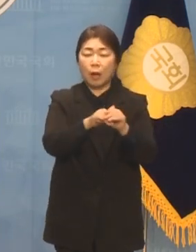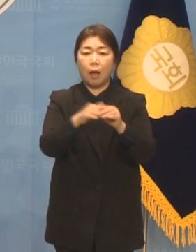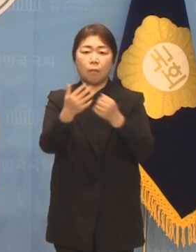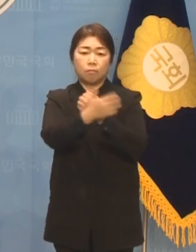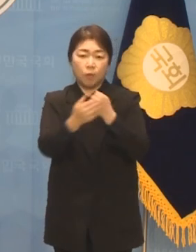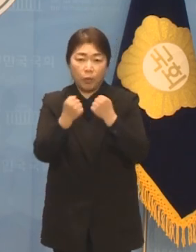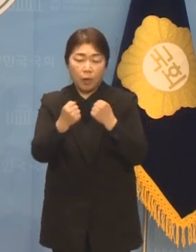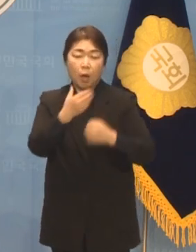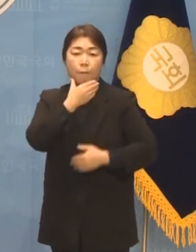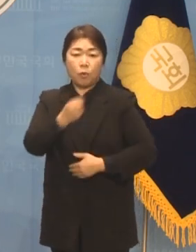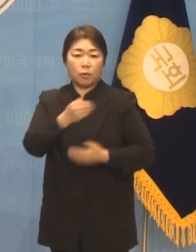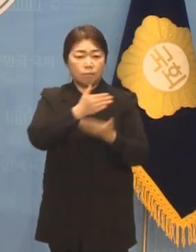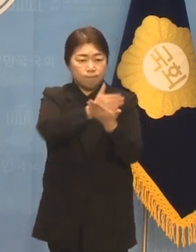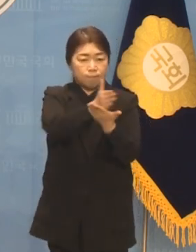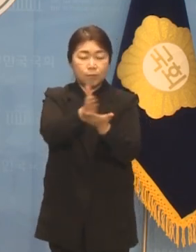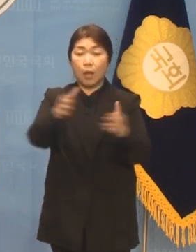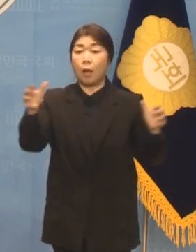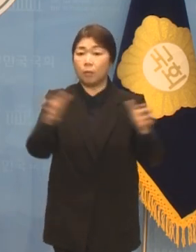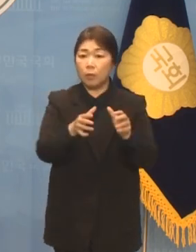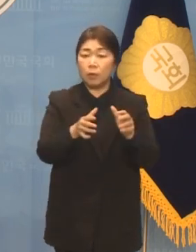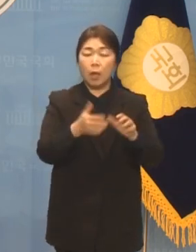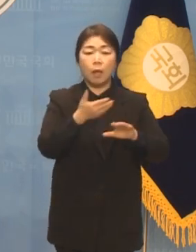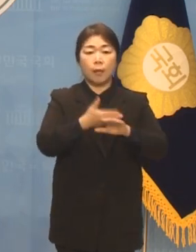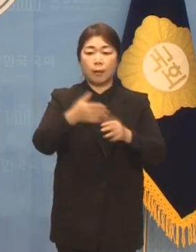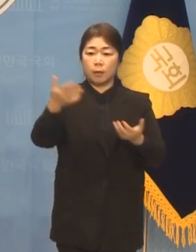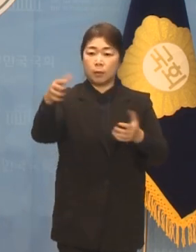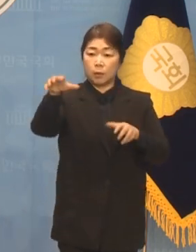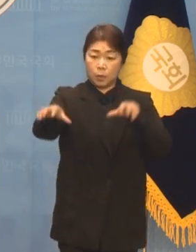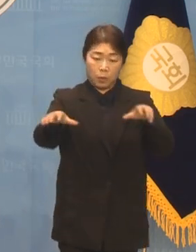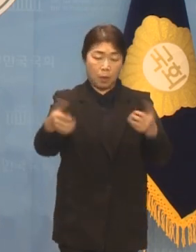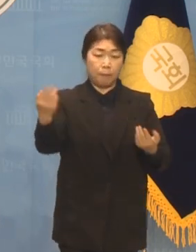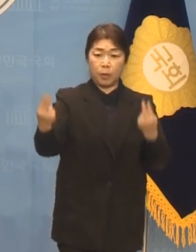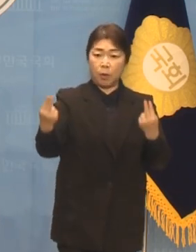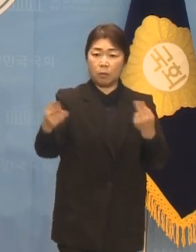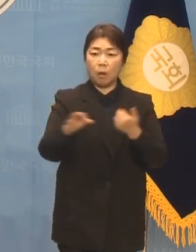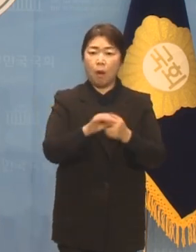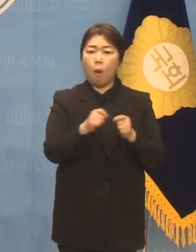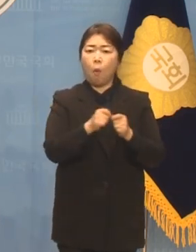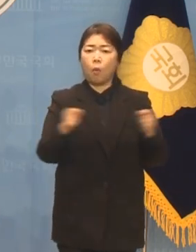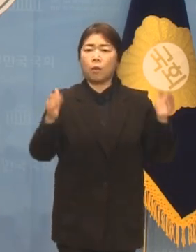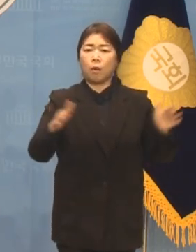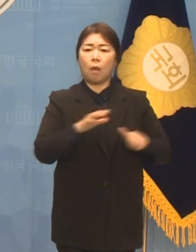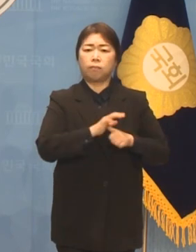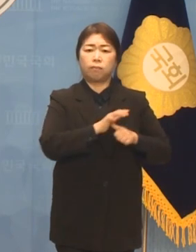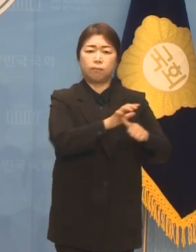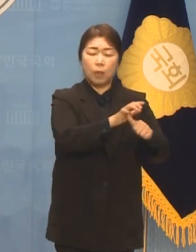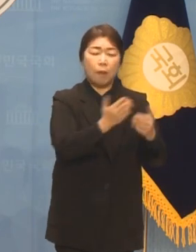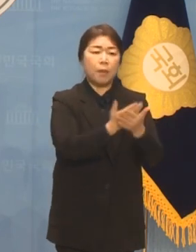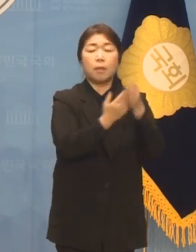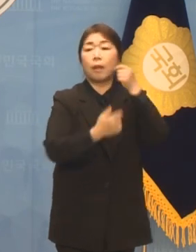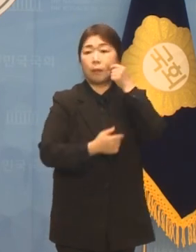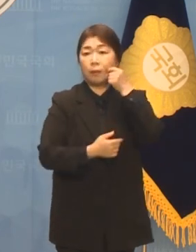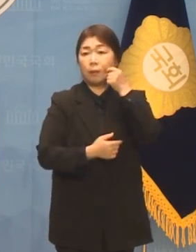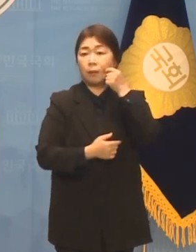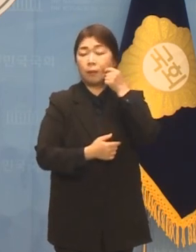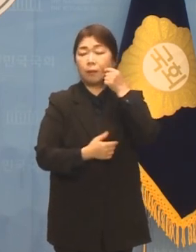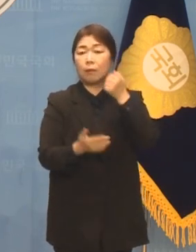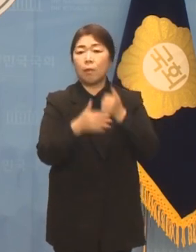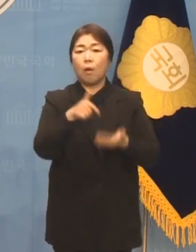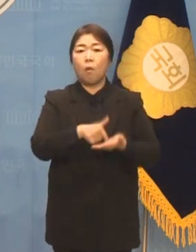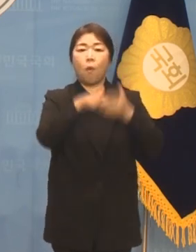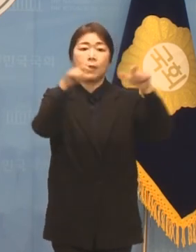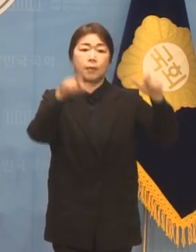건강, 복지 이르기까지 타 지자체와 비교하여 너무 오랜 기간 정체되어 온 광진이 가야 될